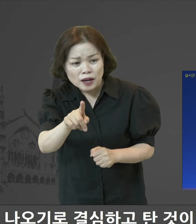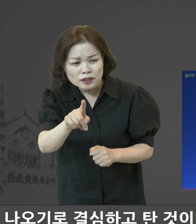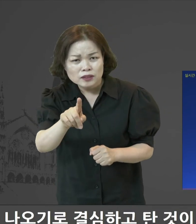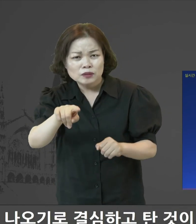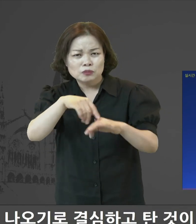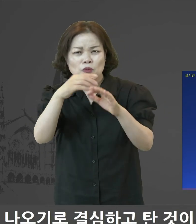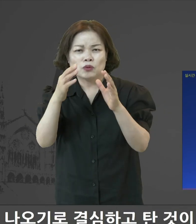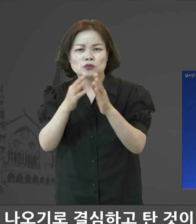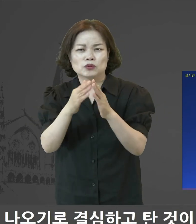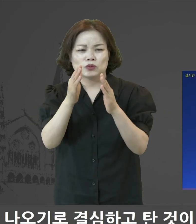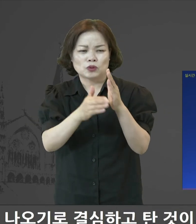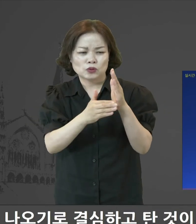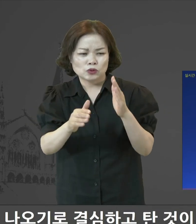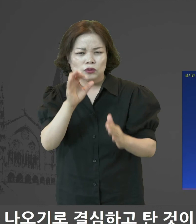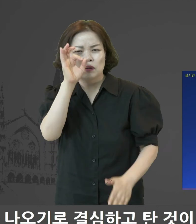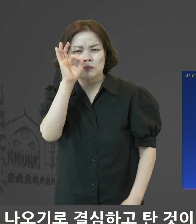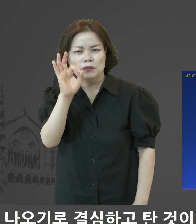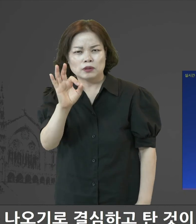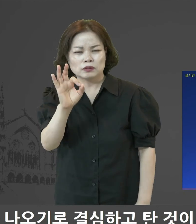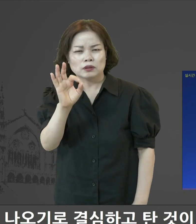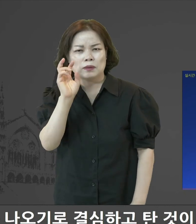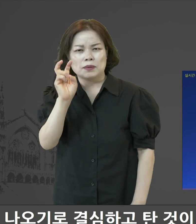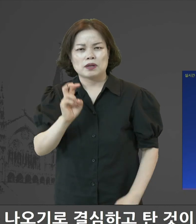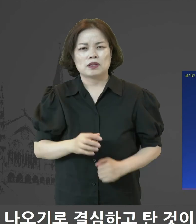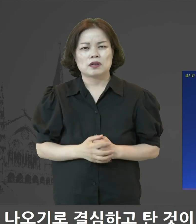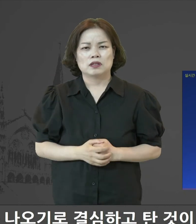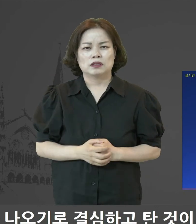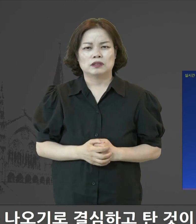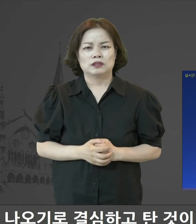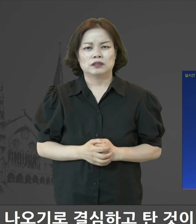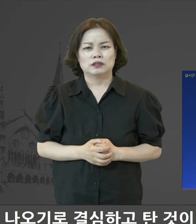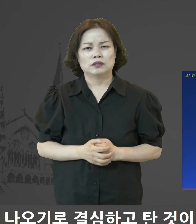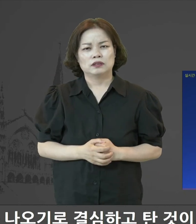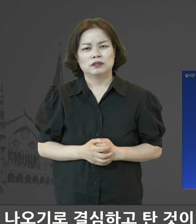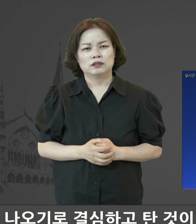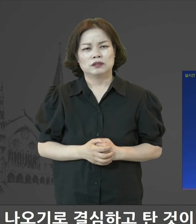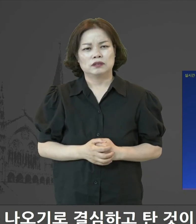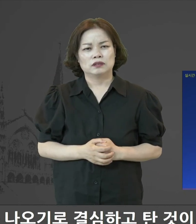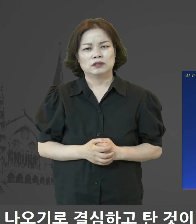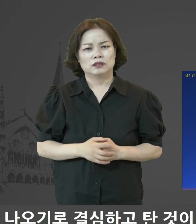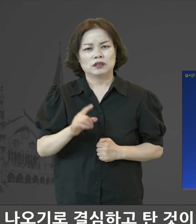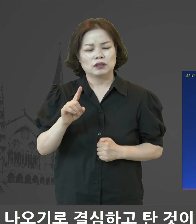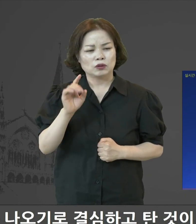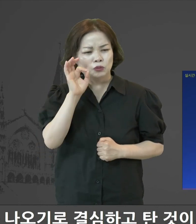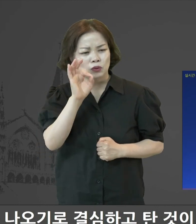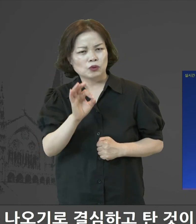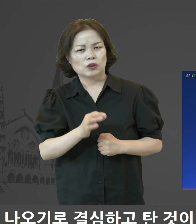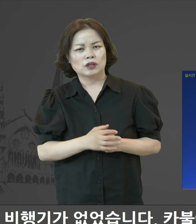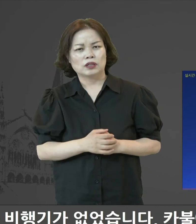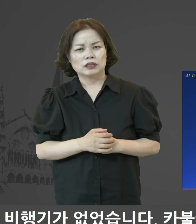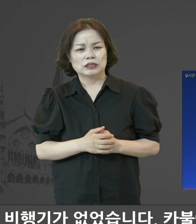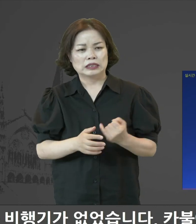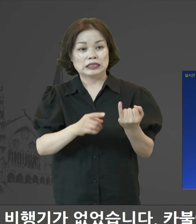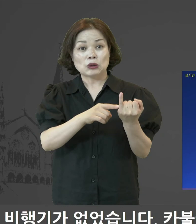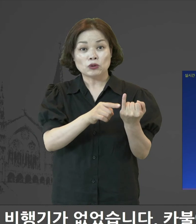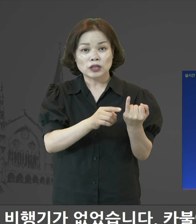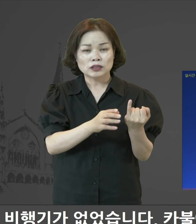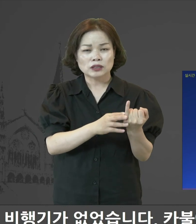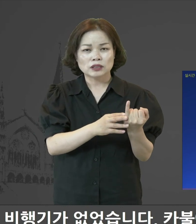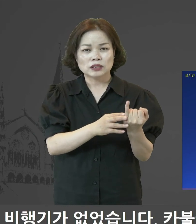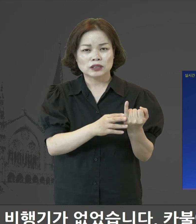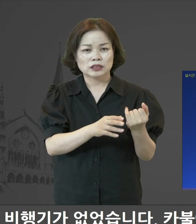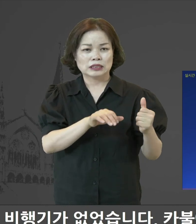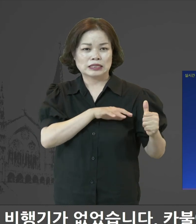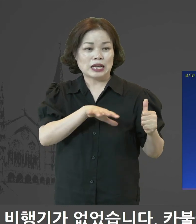모든 성도님들이 보셨으리라고 생각을 합니다. 이렇게 돌이켜 보니까 그 권사님이 천부장